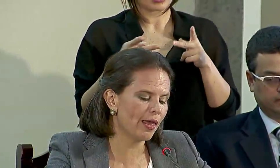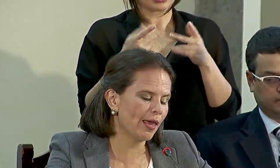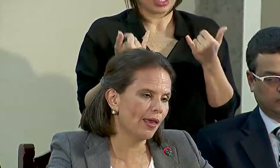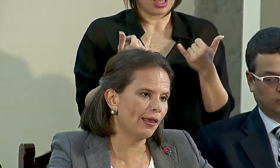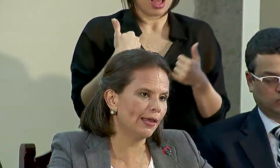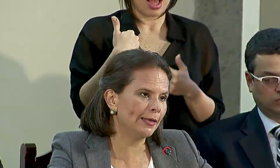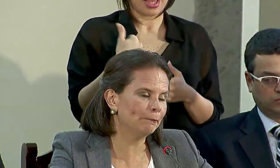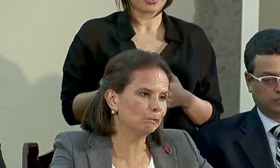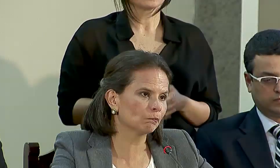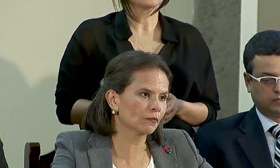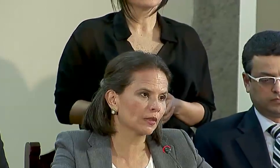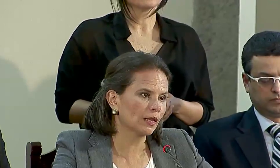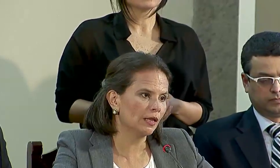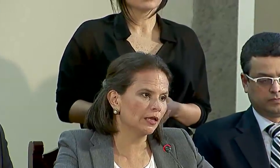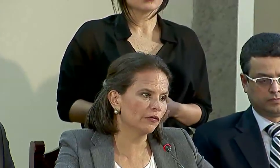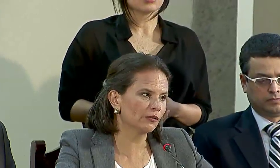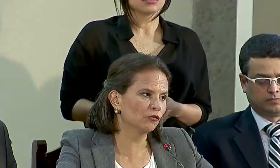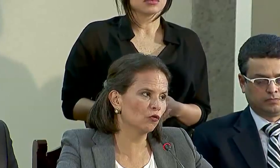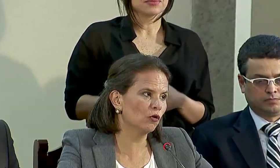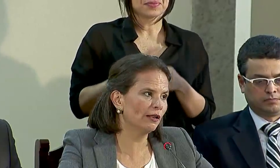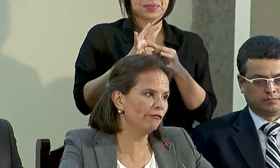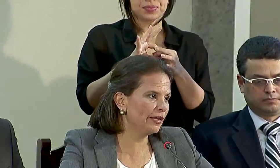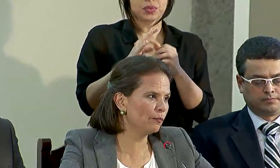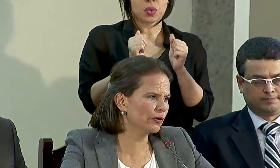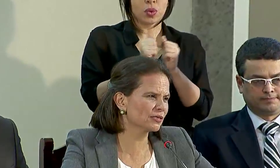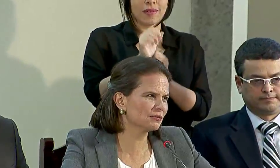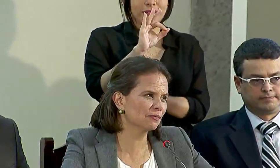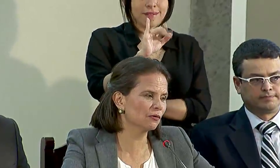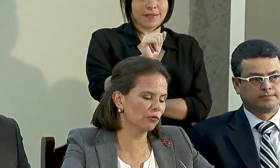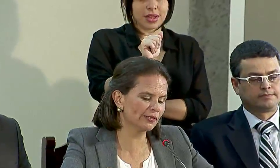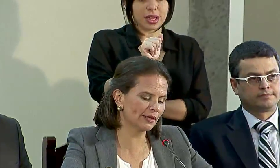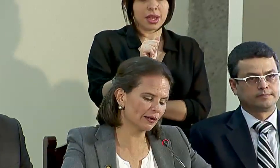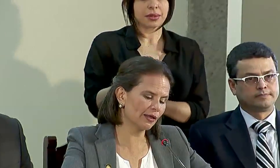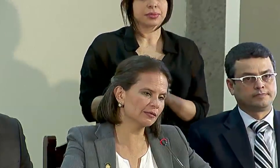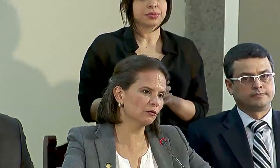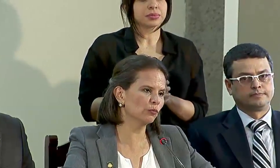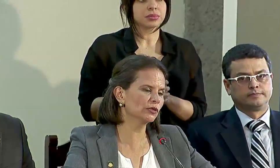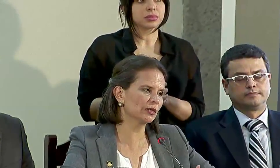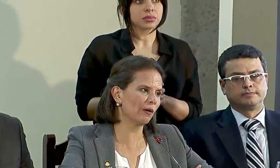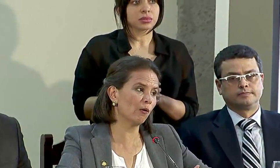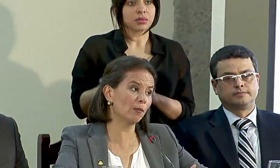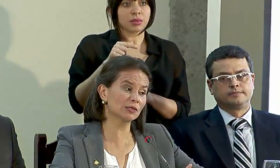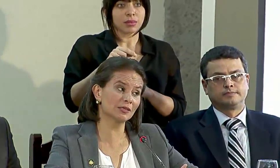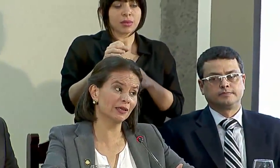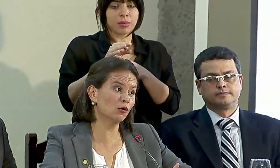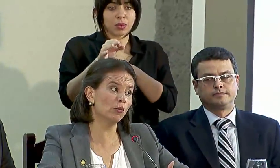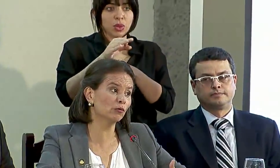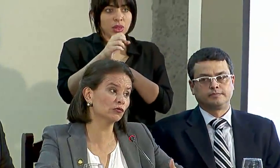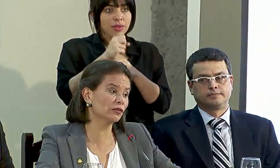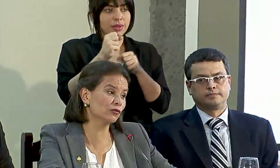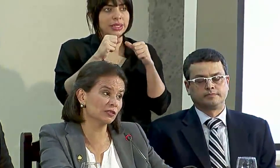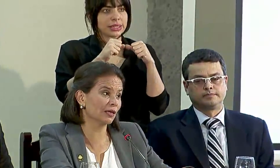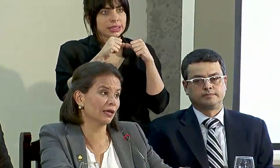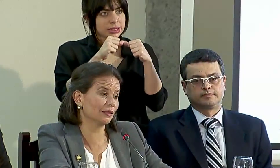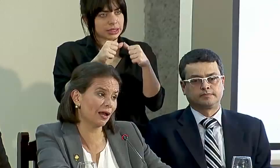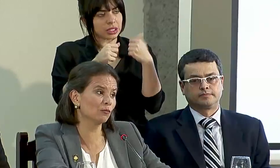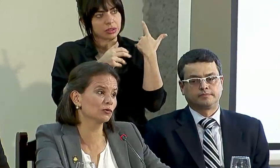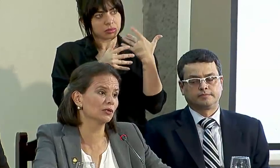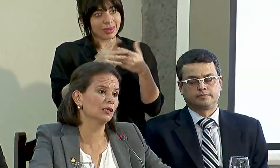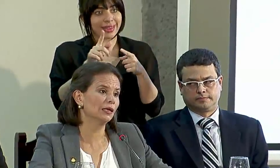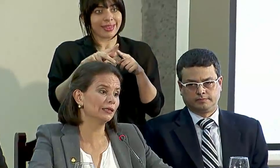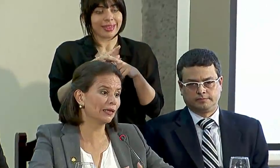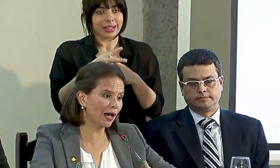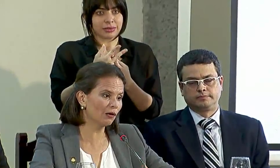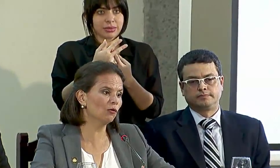ahora. En relación con el FIA, pues con estas redes y grupos de trabajo vamos a seguir como hemos hecho desde que